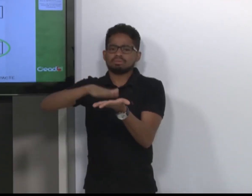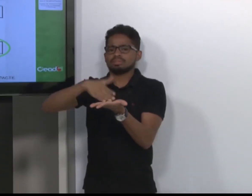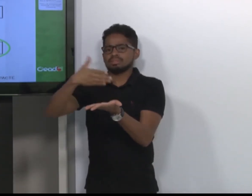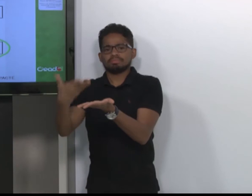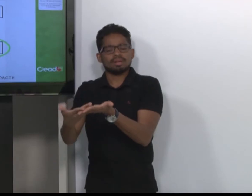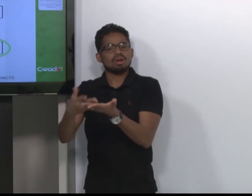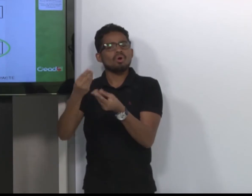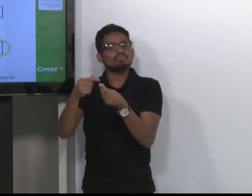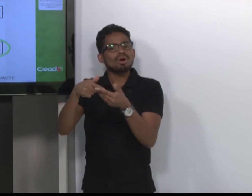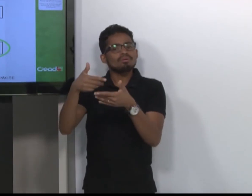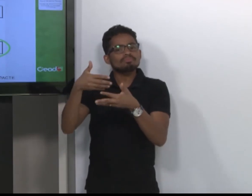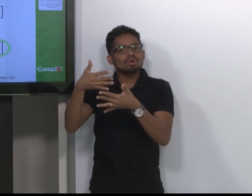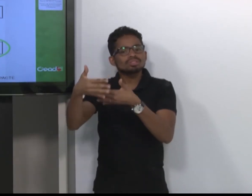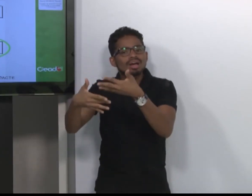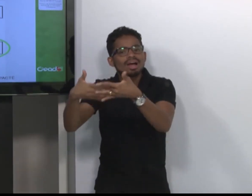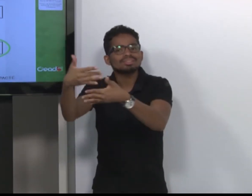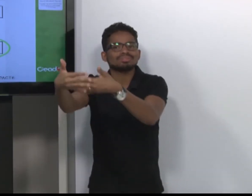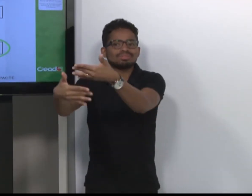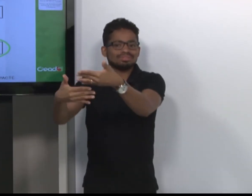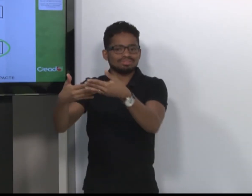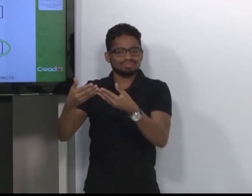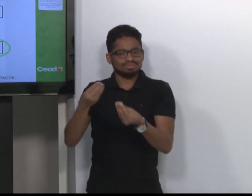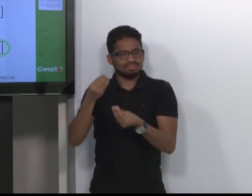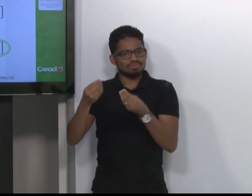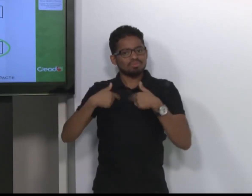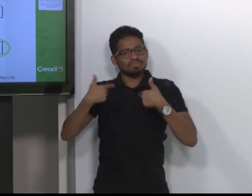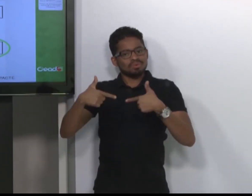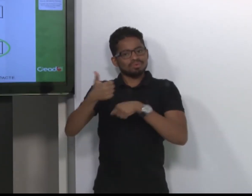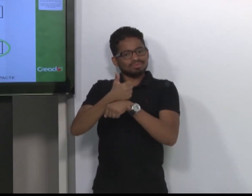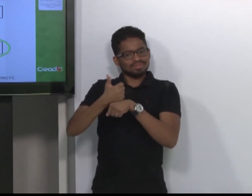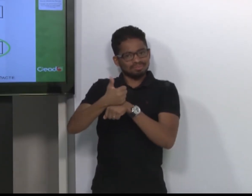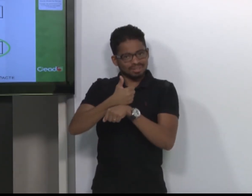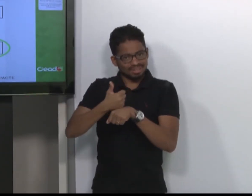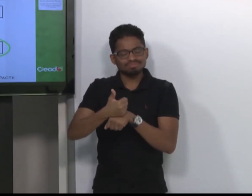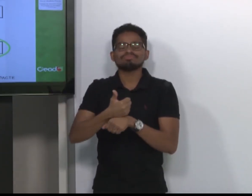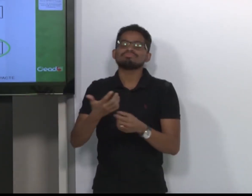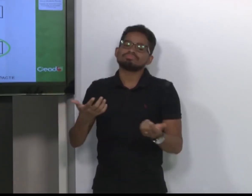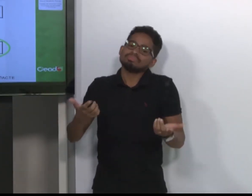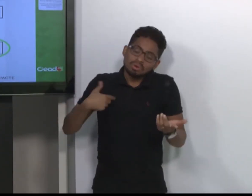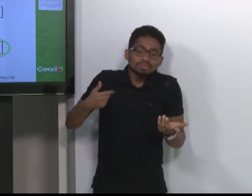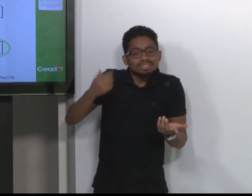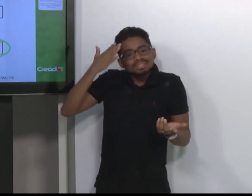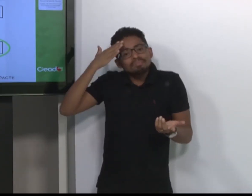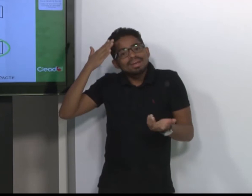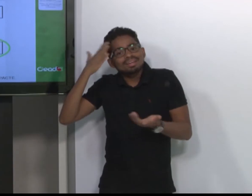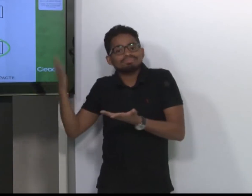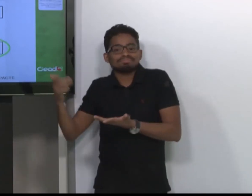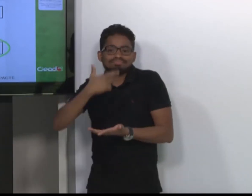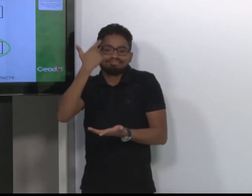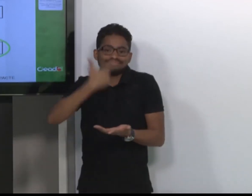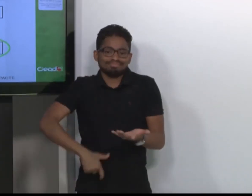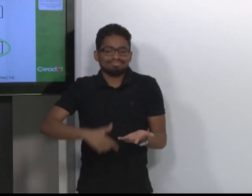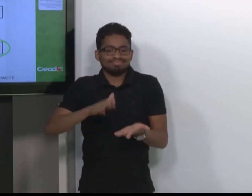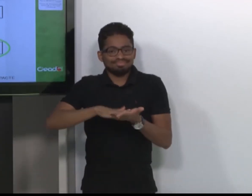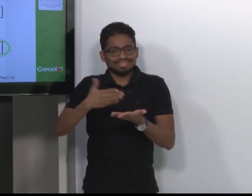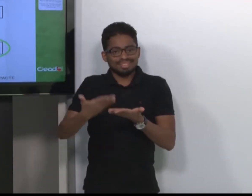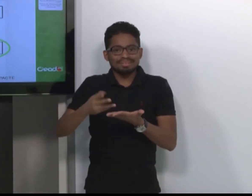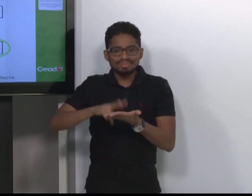do meu trabalho. Como é que vai se dar esse trabalho? Eu, como profissional, eu tenho que saber as técnicas de tradução e interpretação,